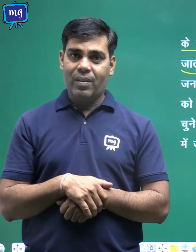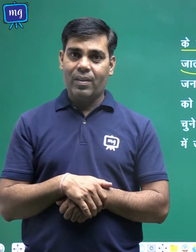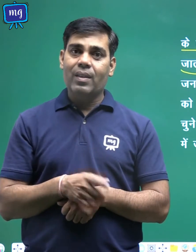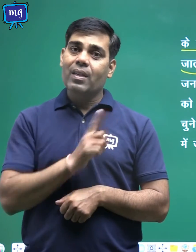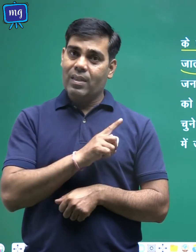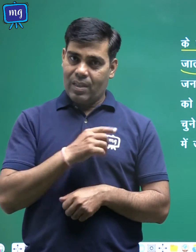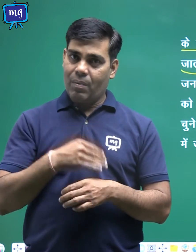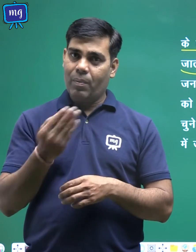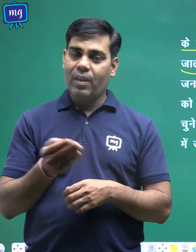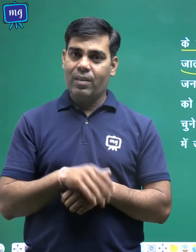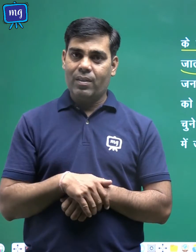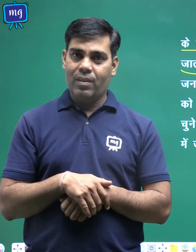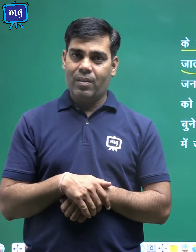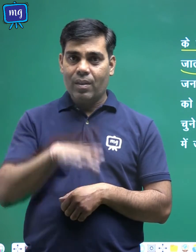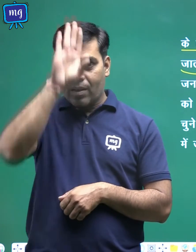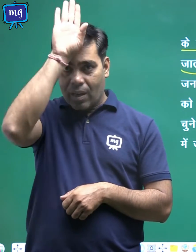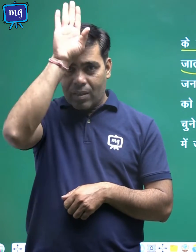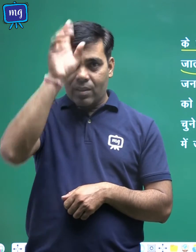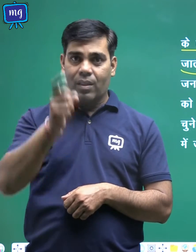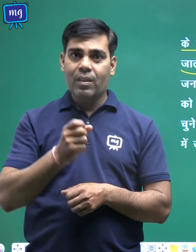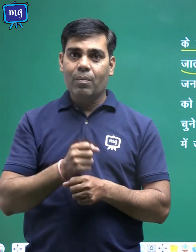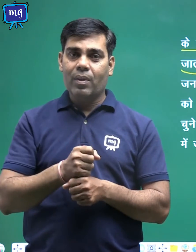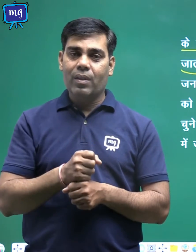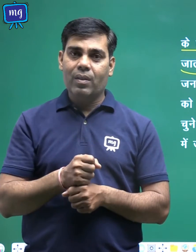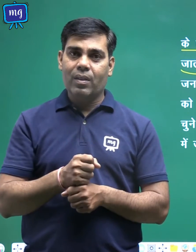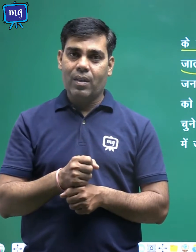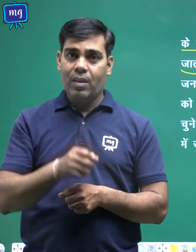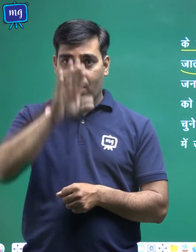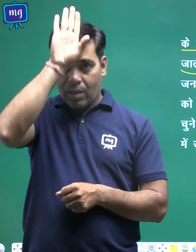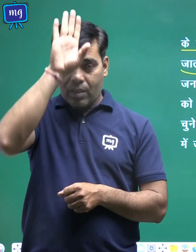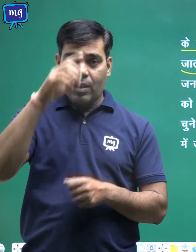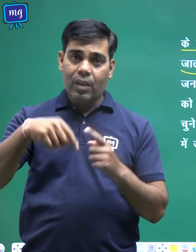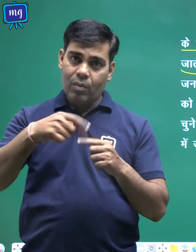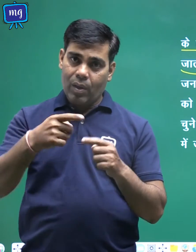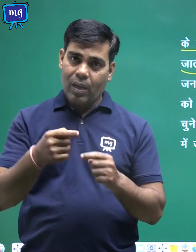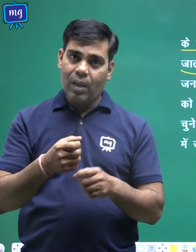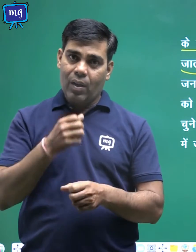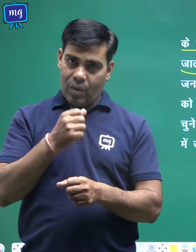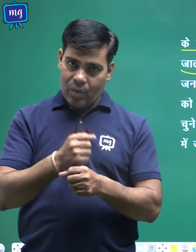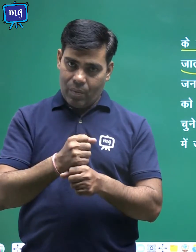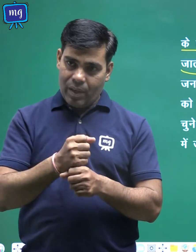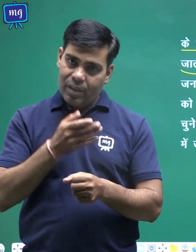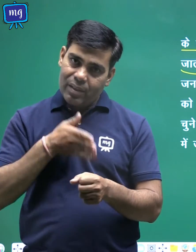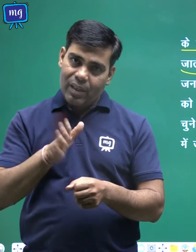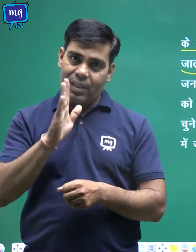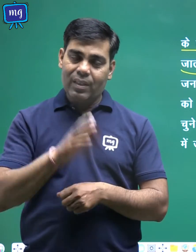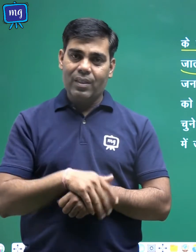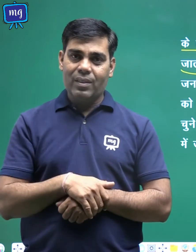इसके विपरीत राजतंत्र में राजा के द्वारा सरकार चलाई जाती है।